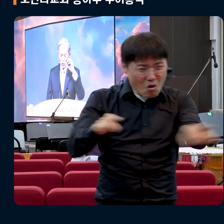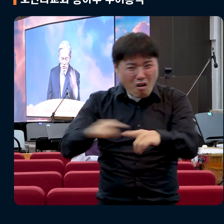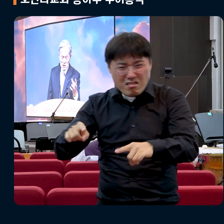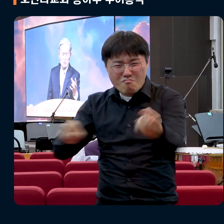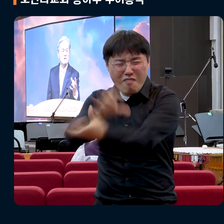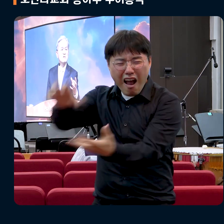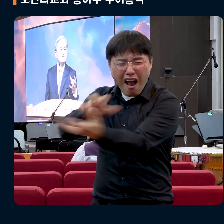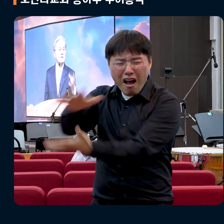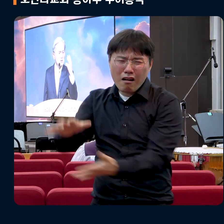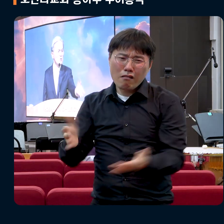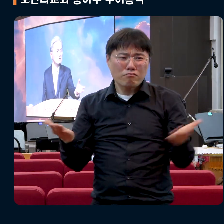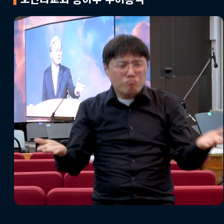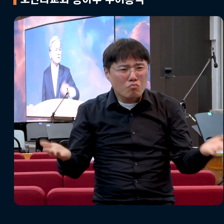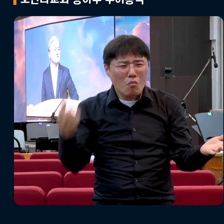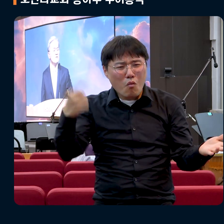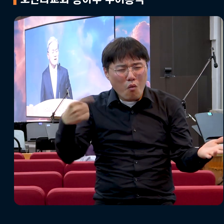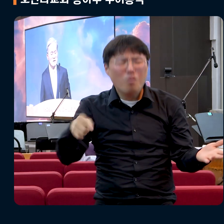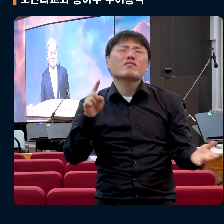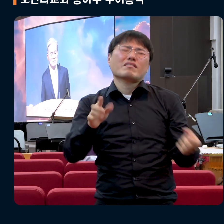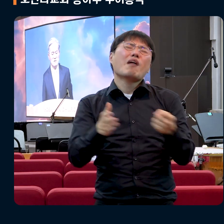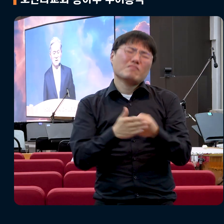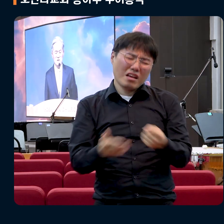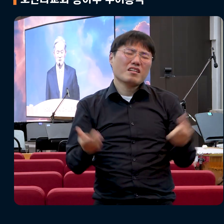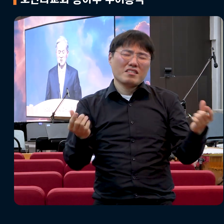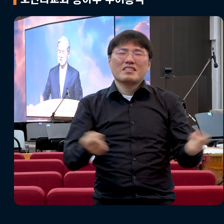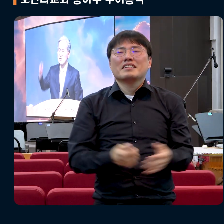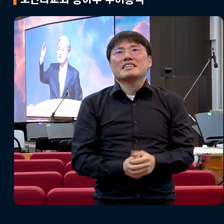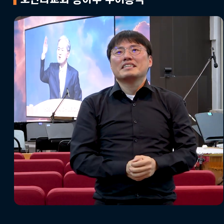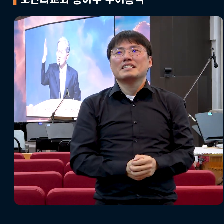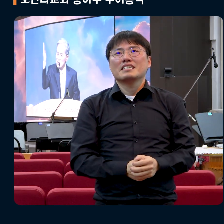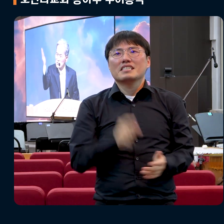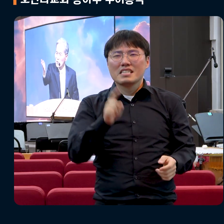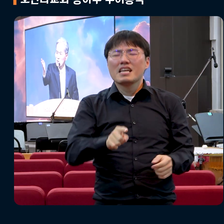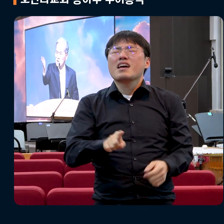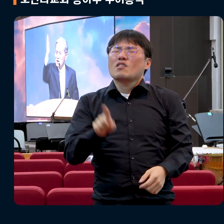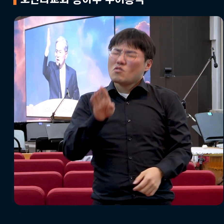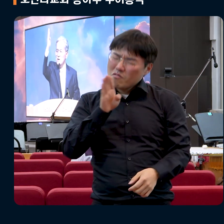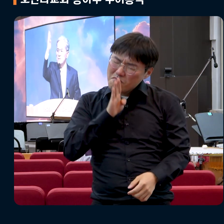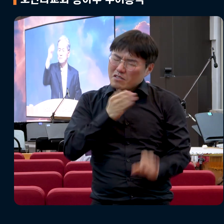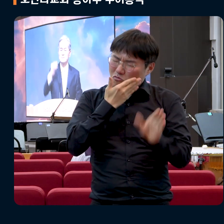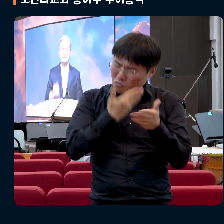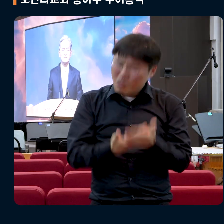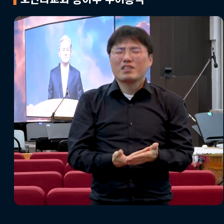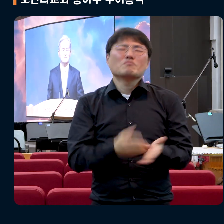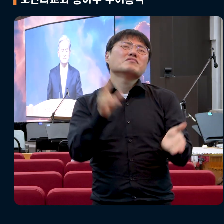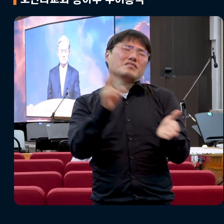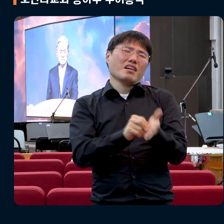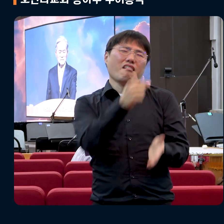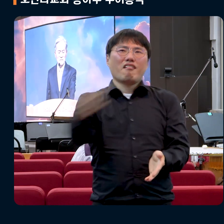알 수 없는 어떤 그런 것들, 이런 것들 때문에 그런 거예요. 이것이 결정타였다.